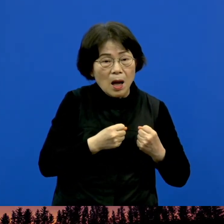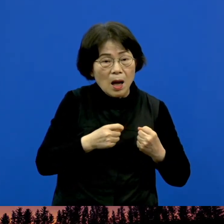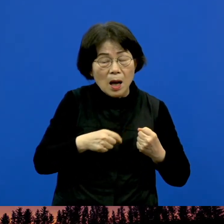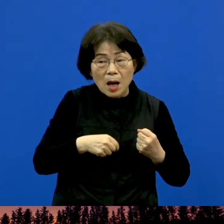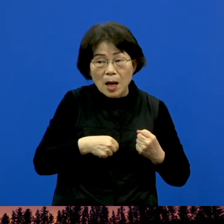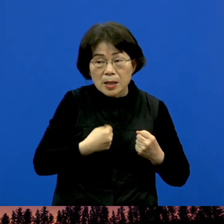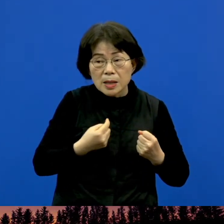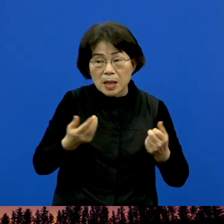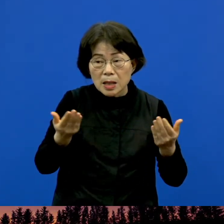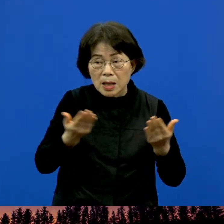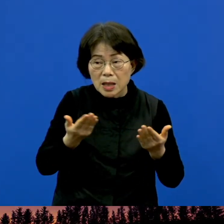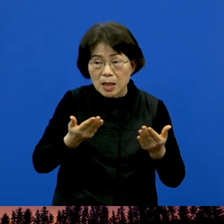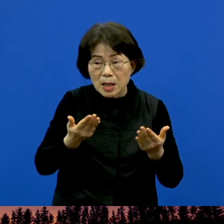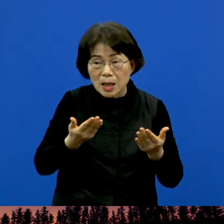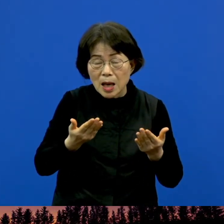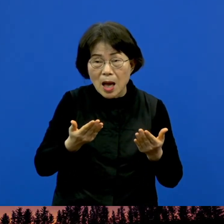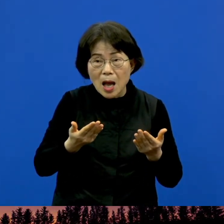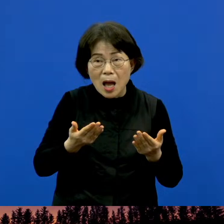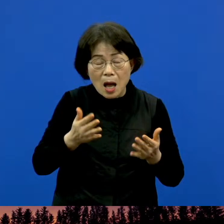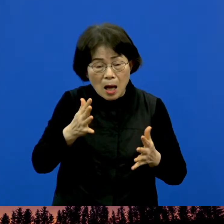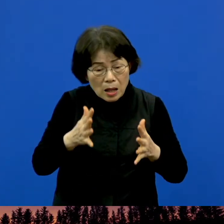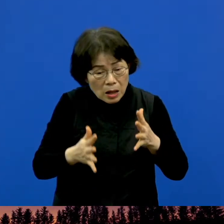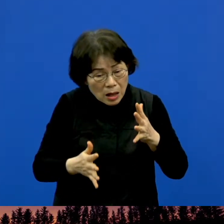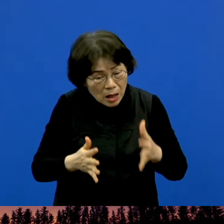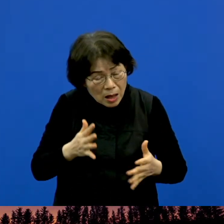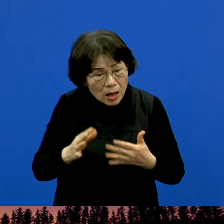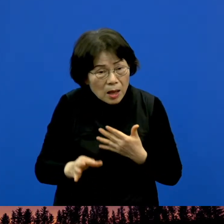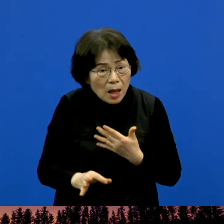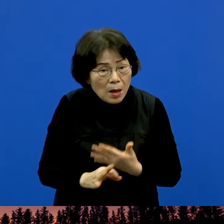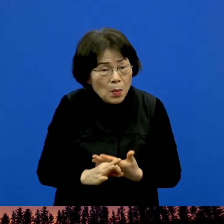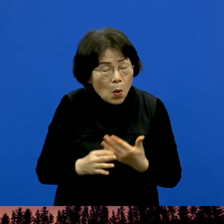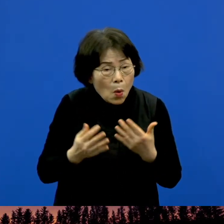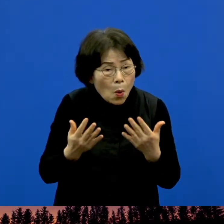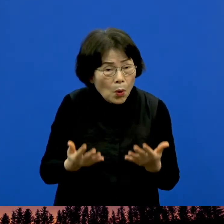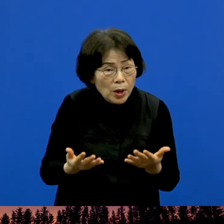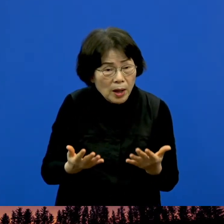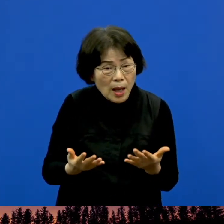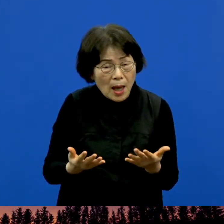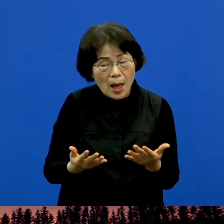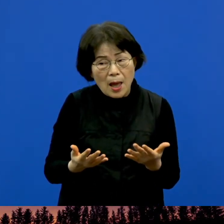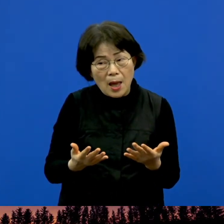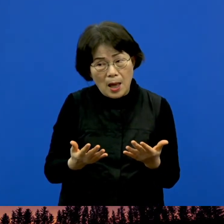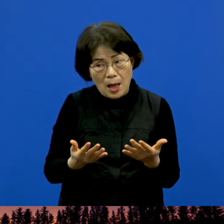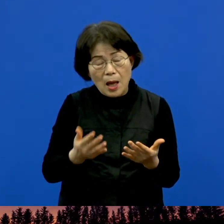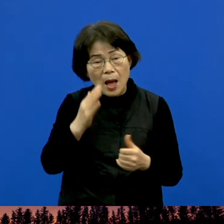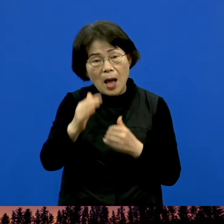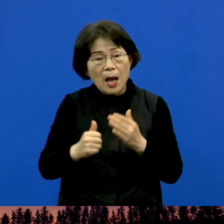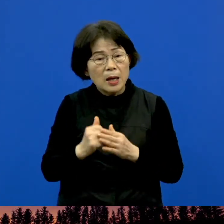자기의 업무에 있어서 오히려 다른 사람들에게 뒤진다면